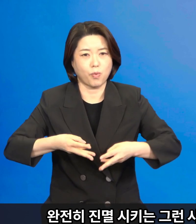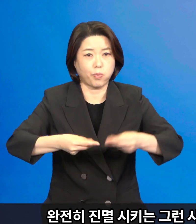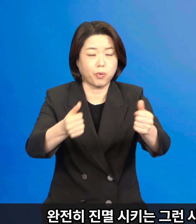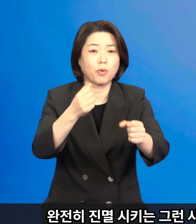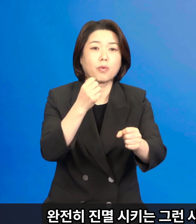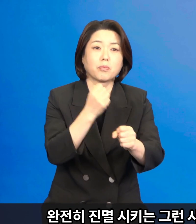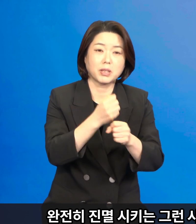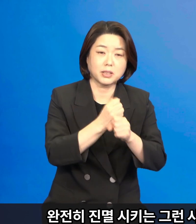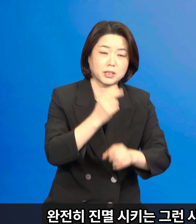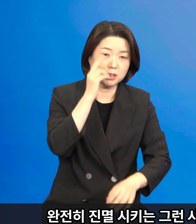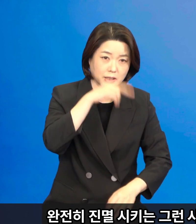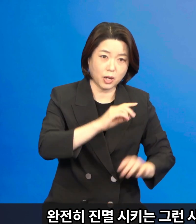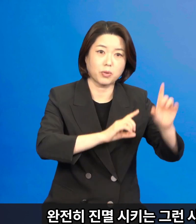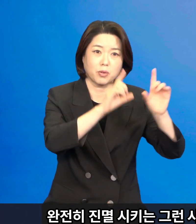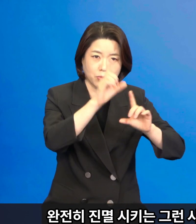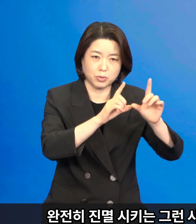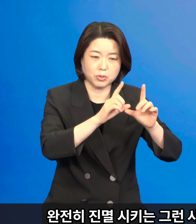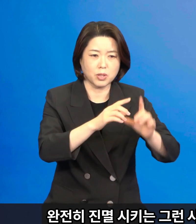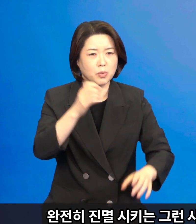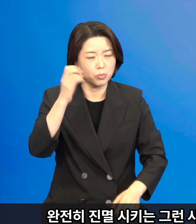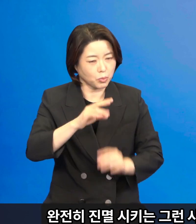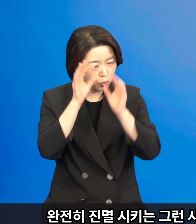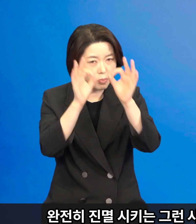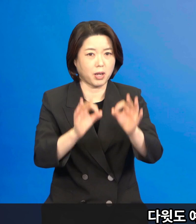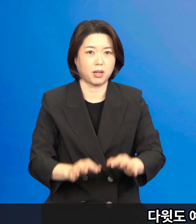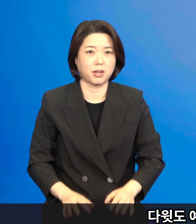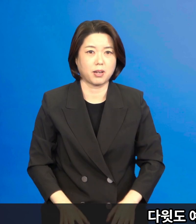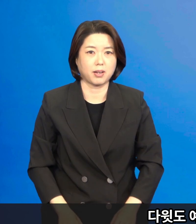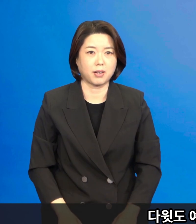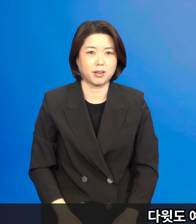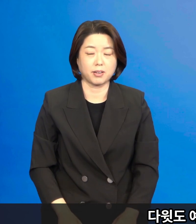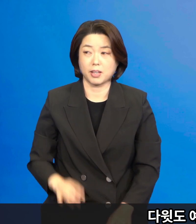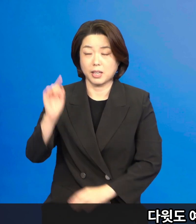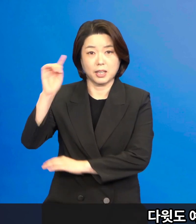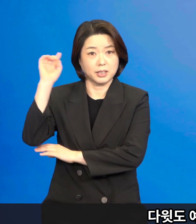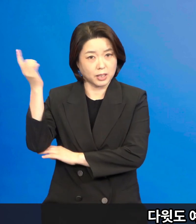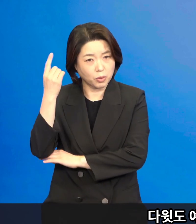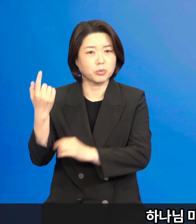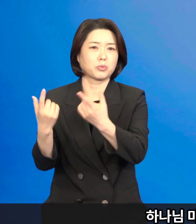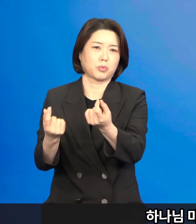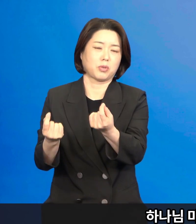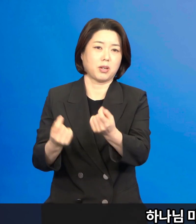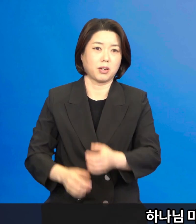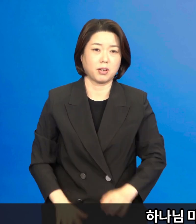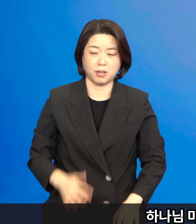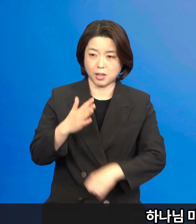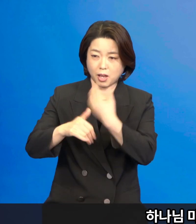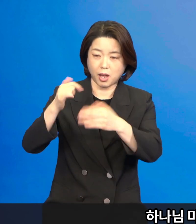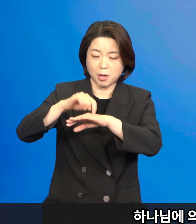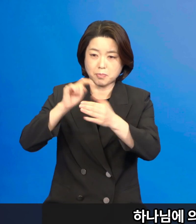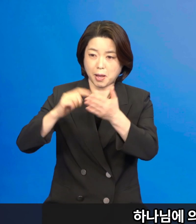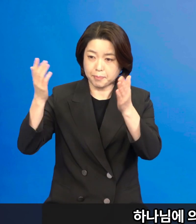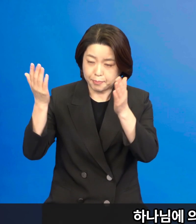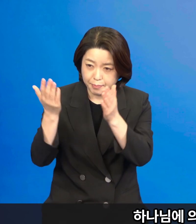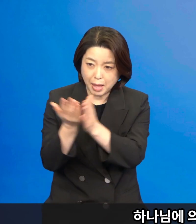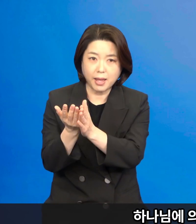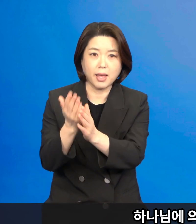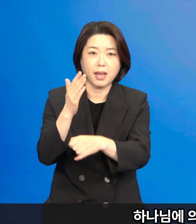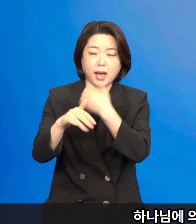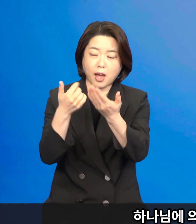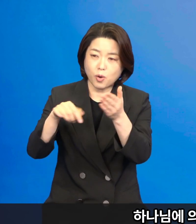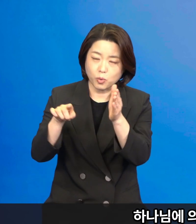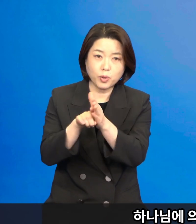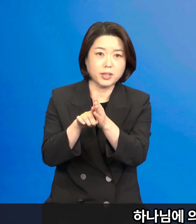사울의 모습을 우리는 함께 보게 돼요. 다윗도 예외는 아니었습니다. 하나님 마음에 맞는 사람으로 하나님에